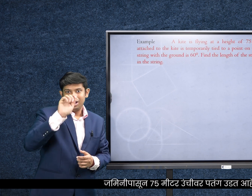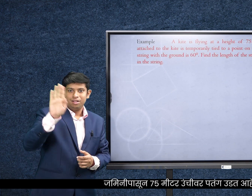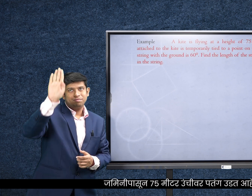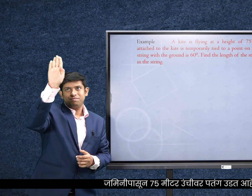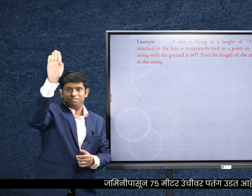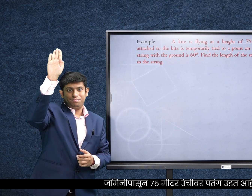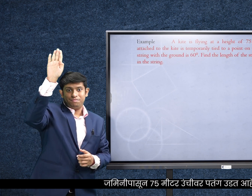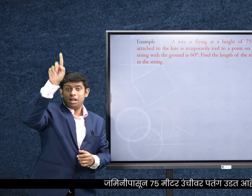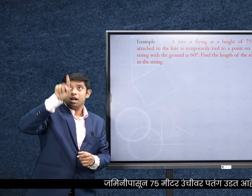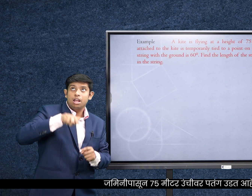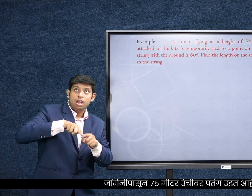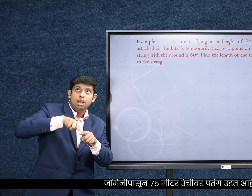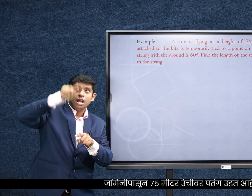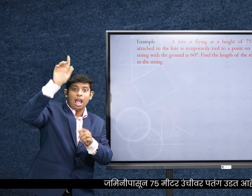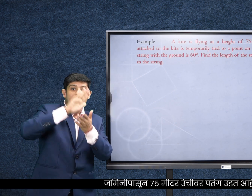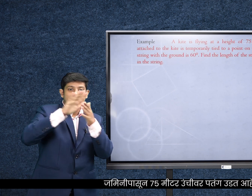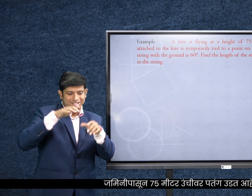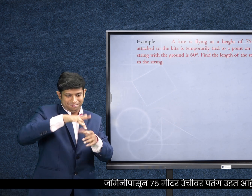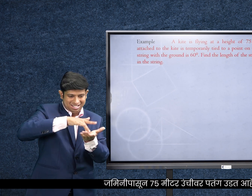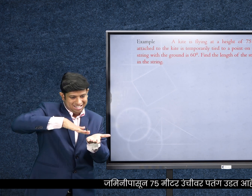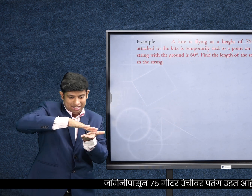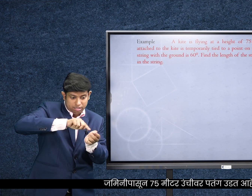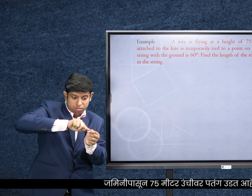जमिनीपासून 75 मीटर उंचीवर पतंग उडत आहे.